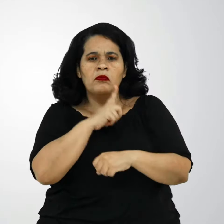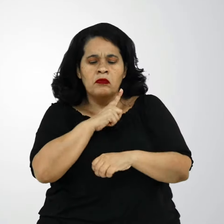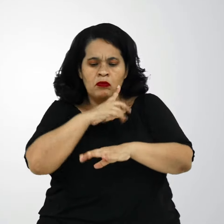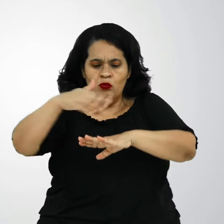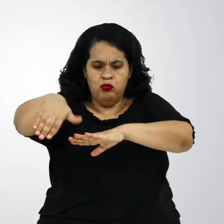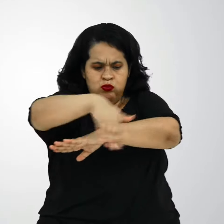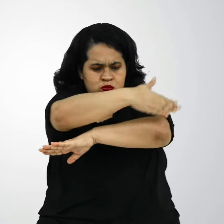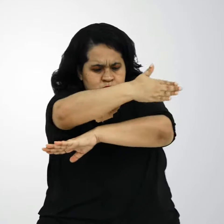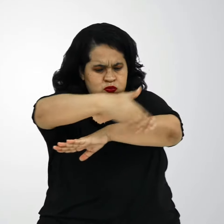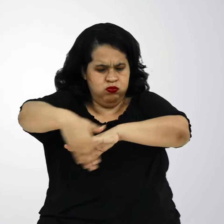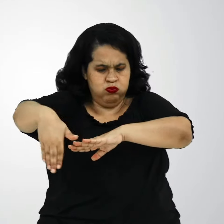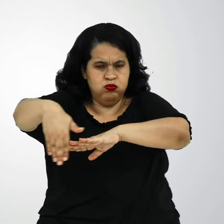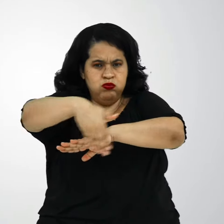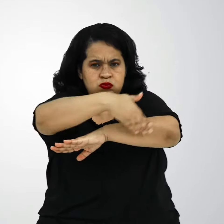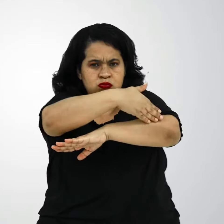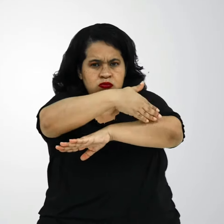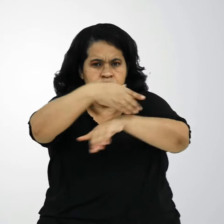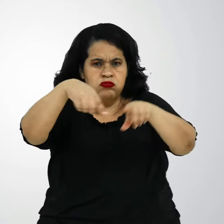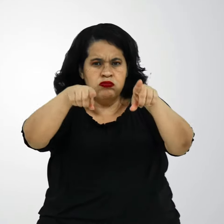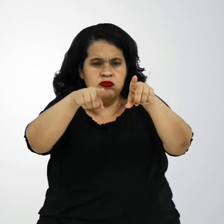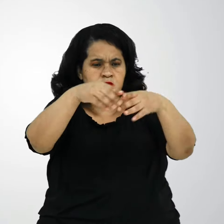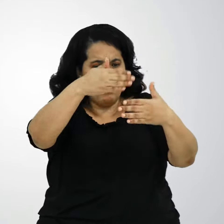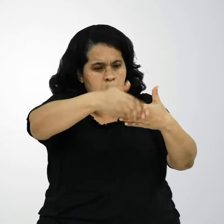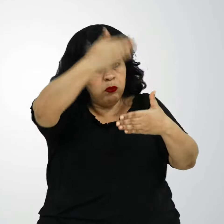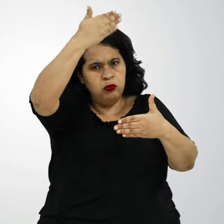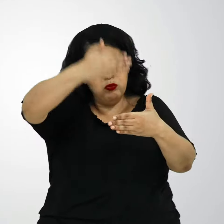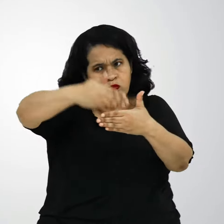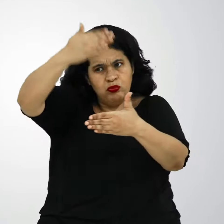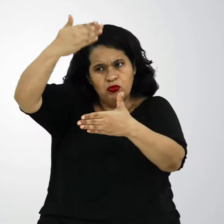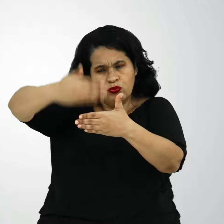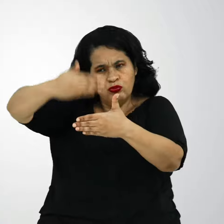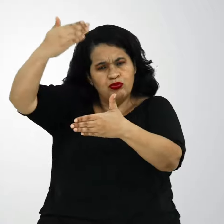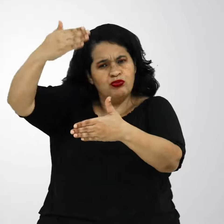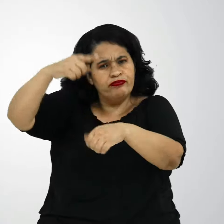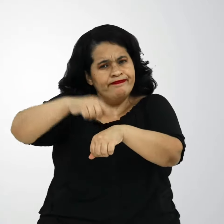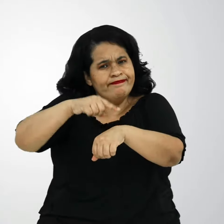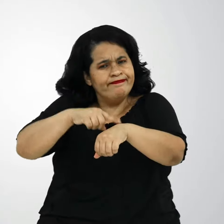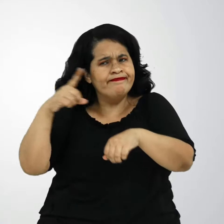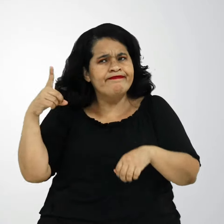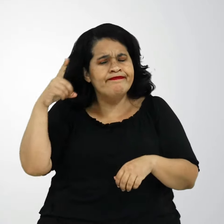muros, mas em tempos difíceis, né? Então,